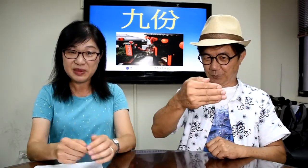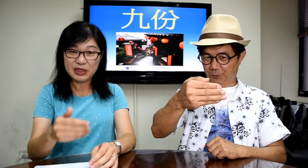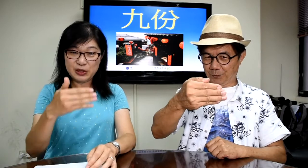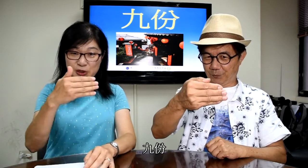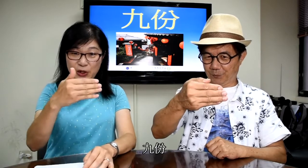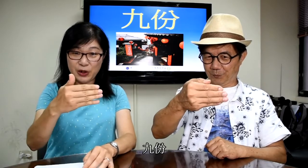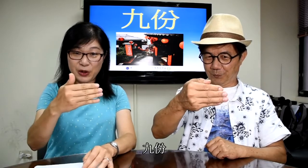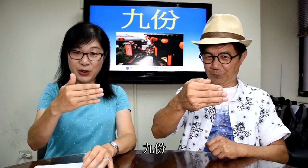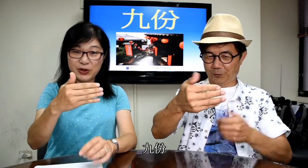九